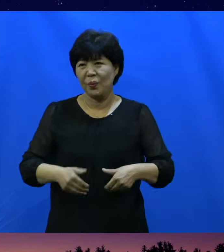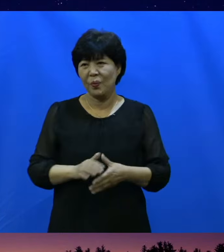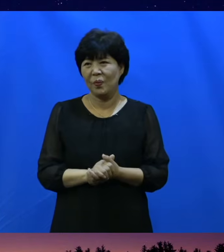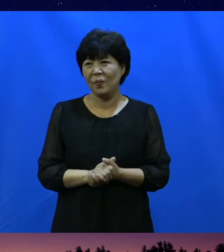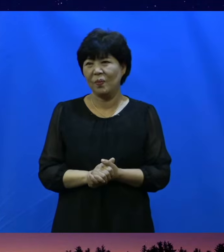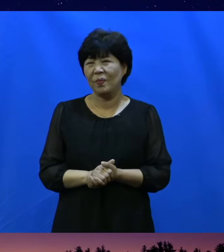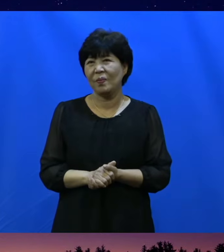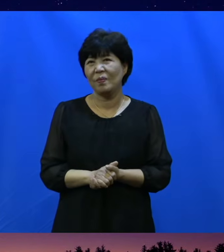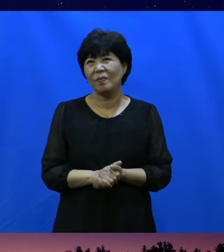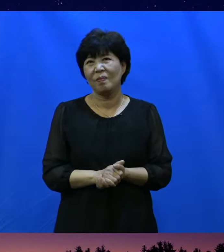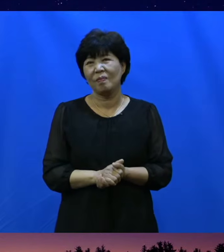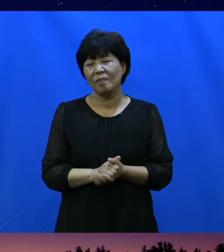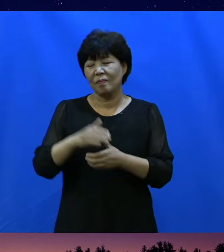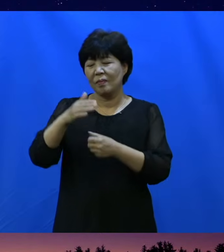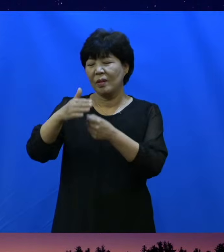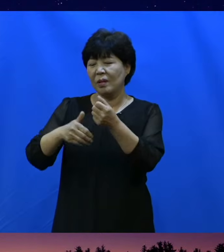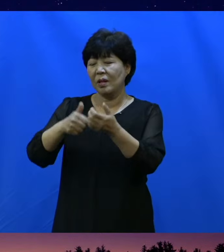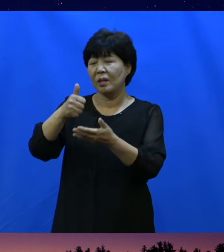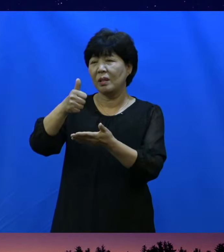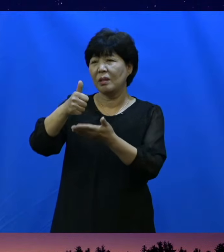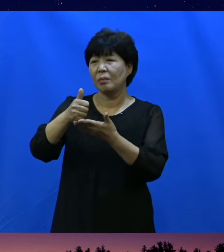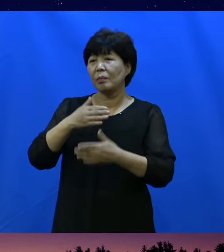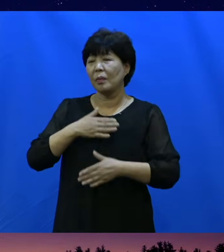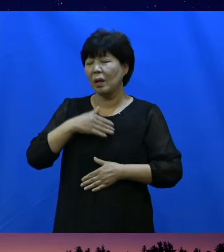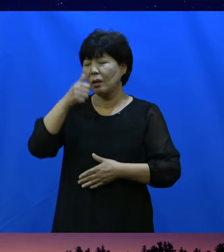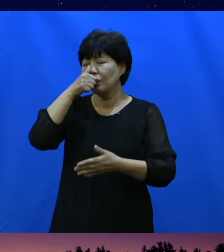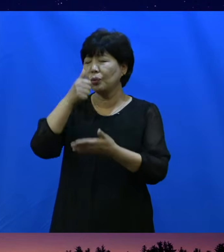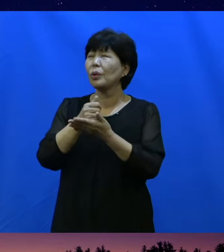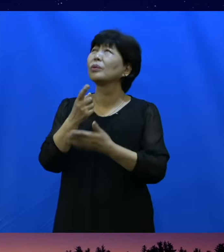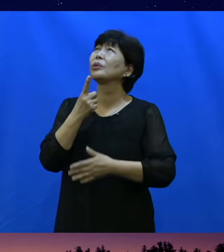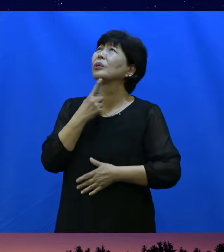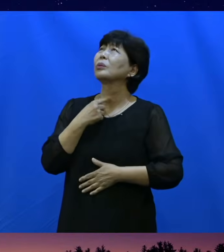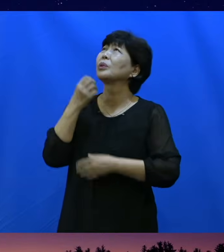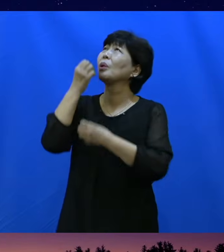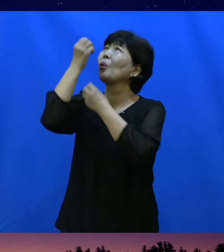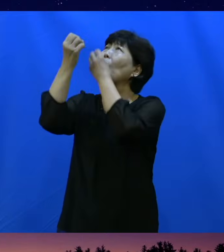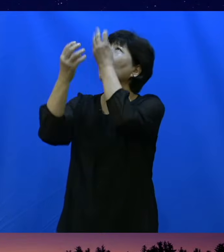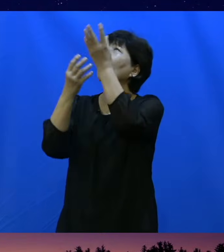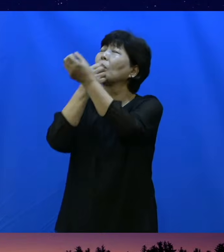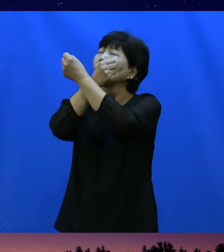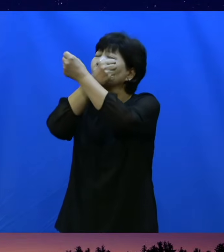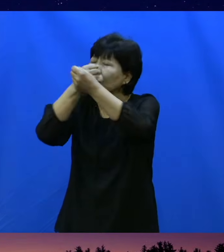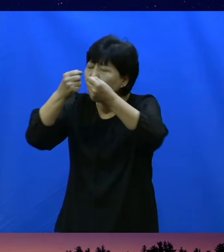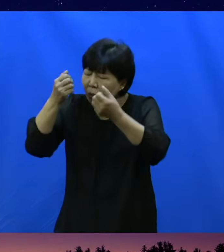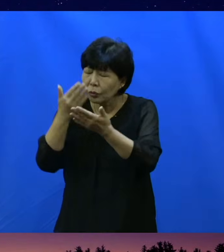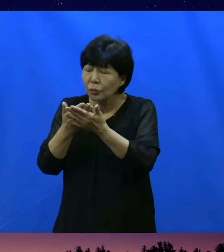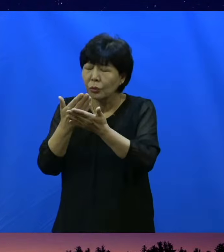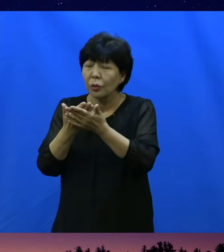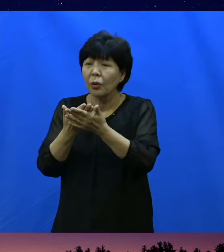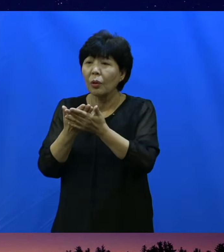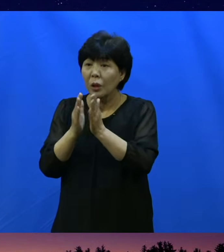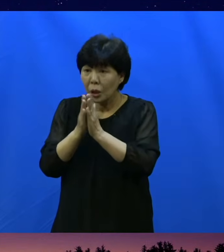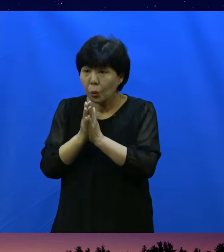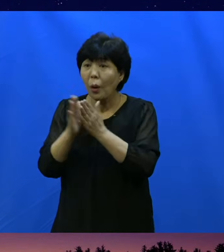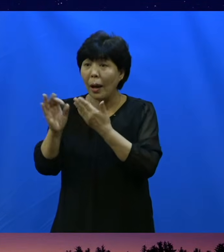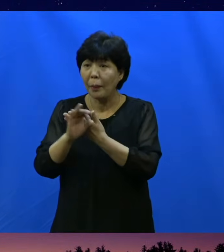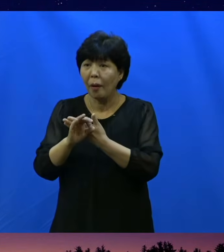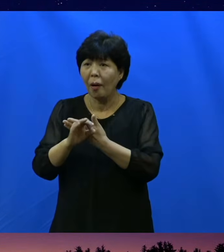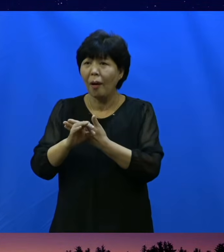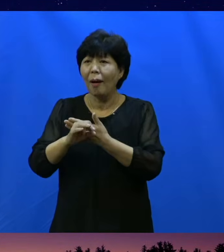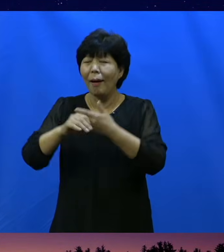주님 앞에 죄를 졌습니다. 솔직한 고백을 하고 죄를 인정하고 용서를 구하면 언제든지 용서해 주시는 거예요.